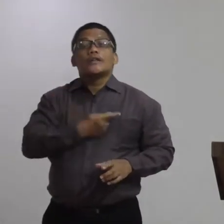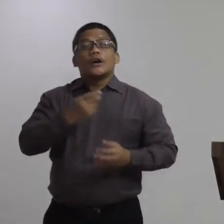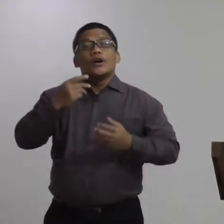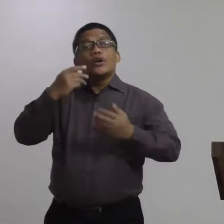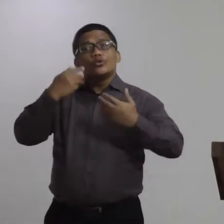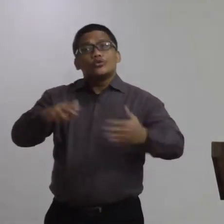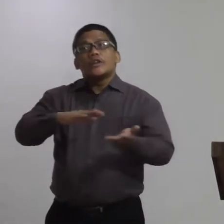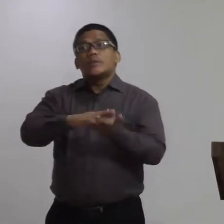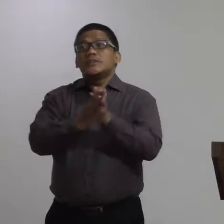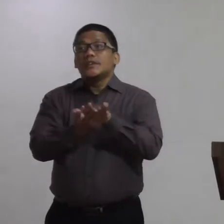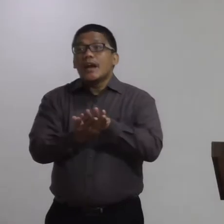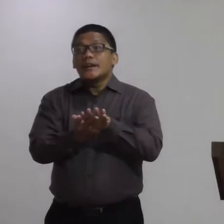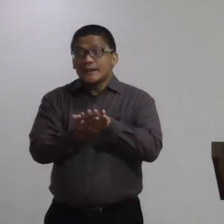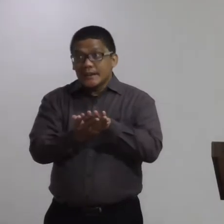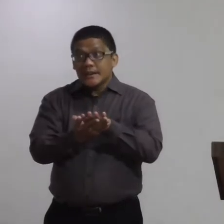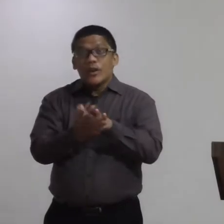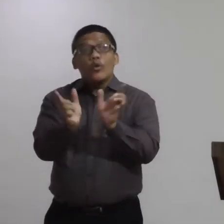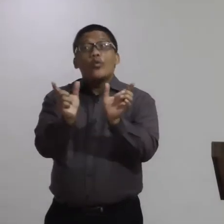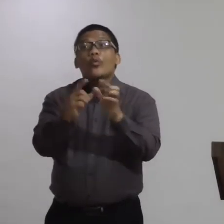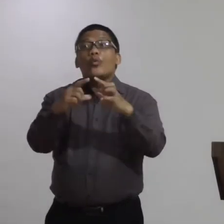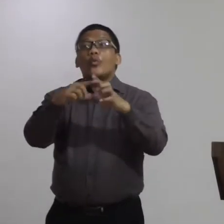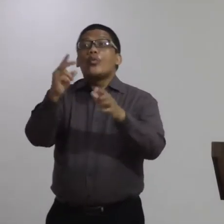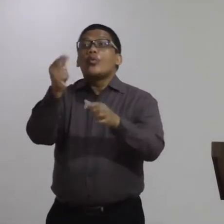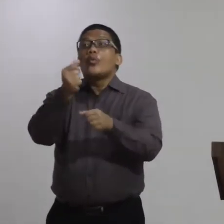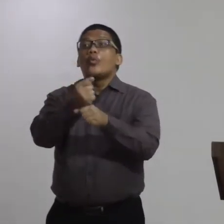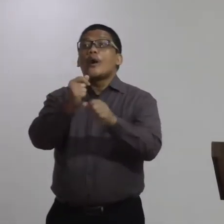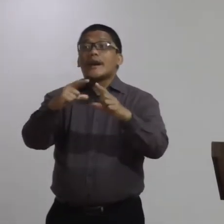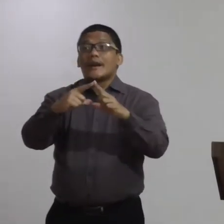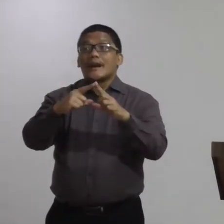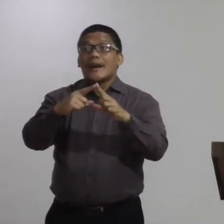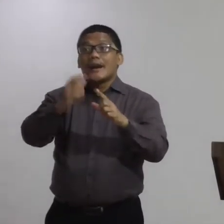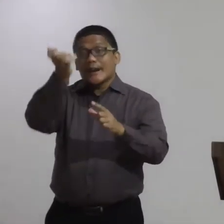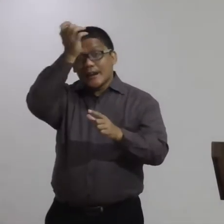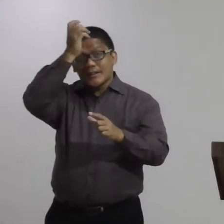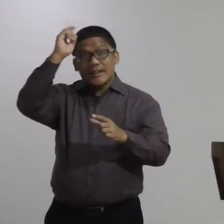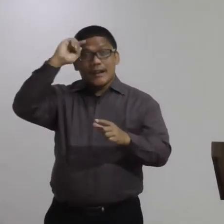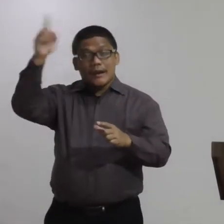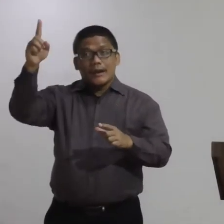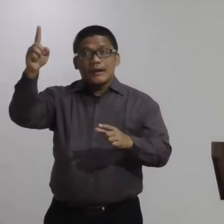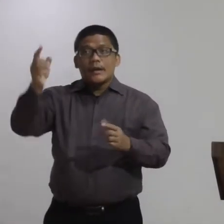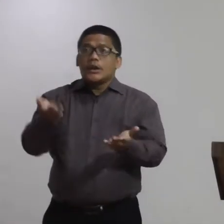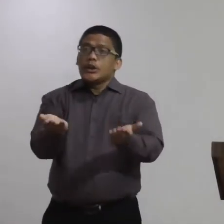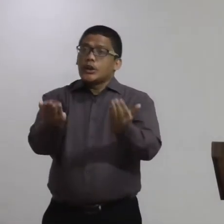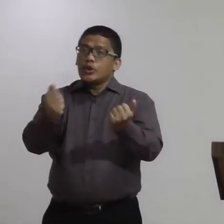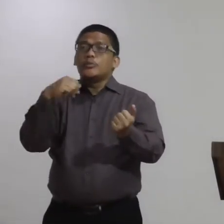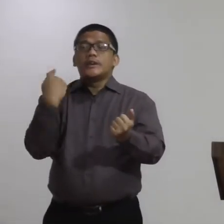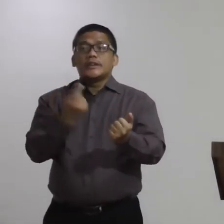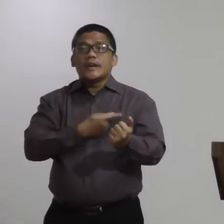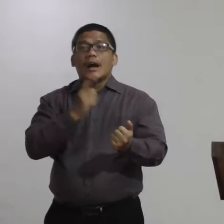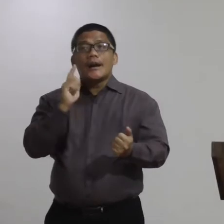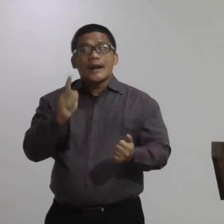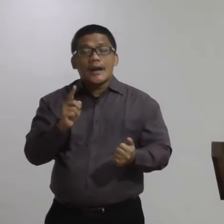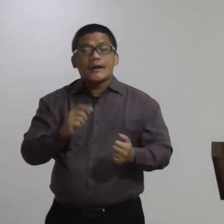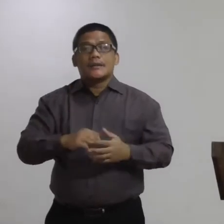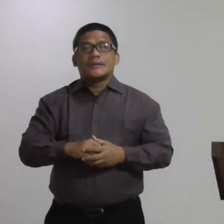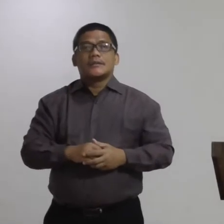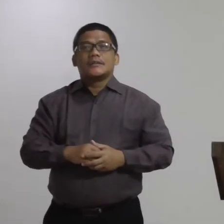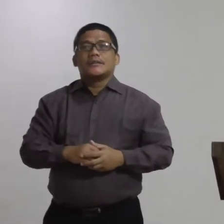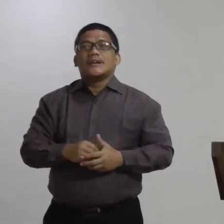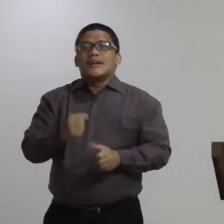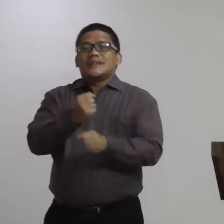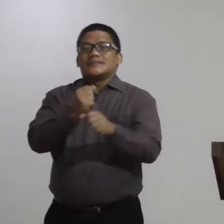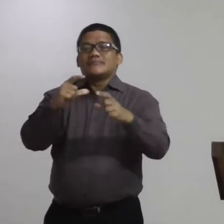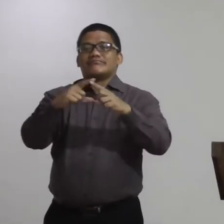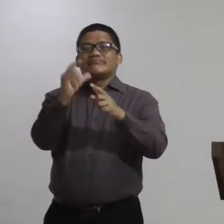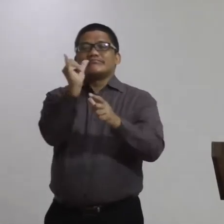anggota kerajaan Allah, gaya hidup kita, ya, karakter kehidupan kita adalah gaya